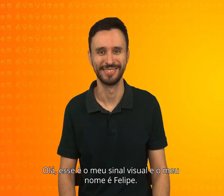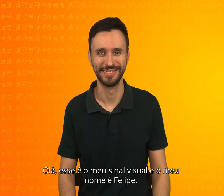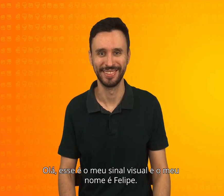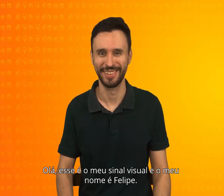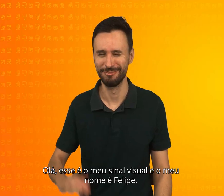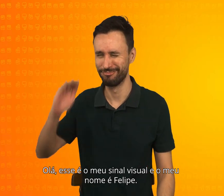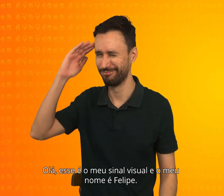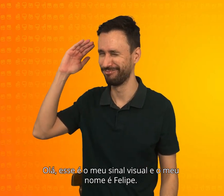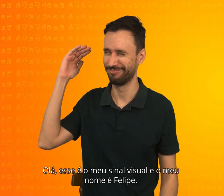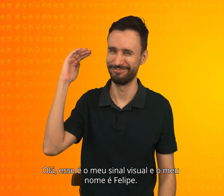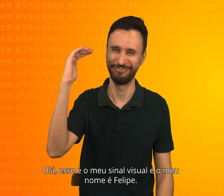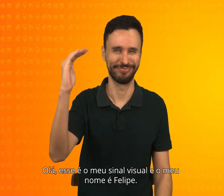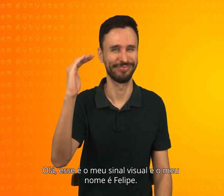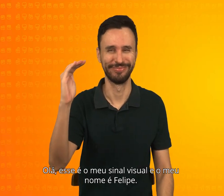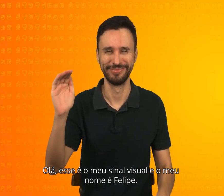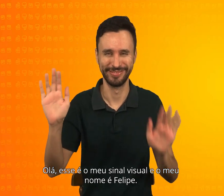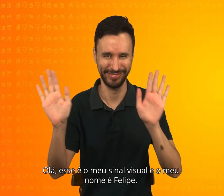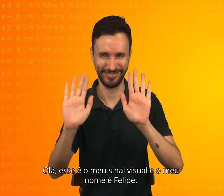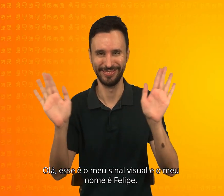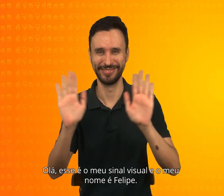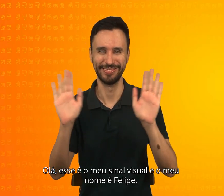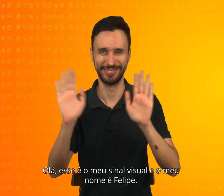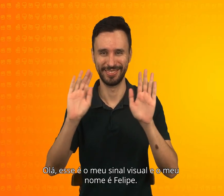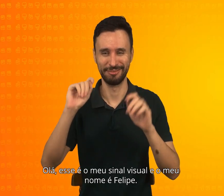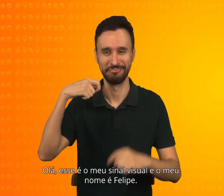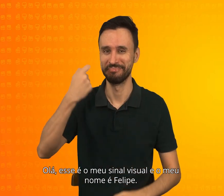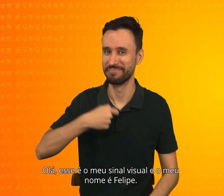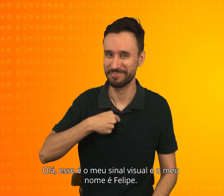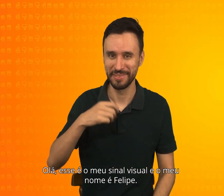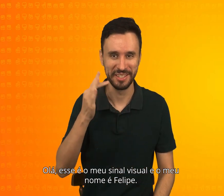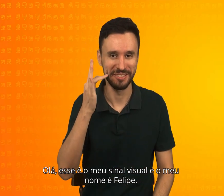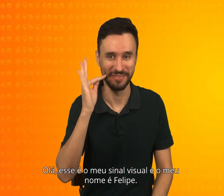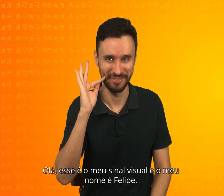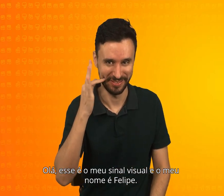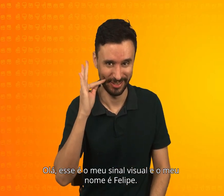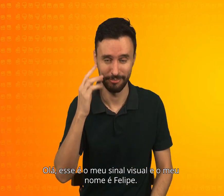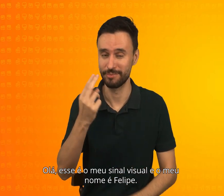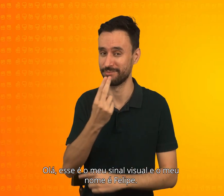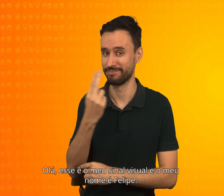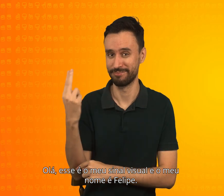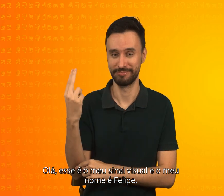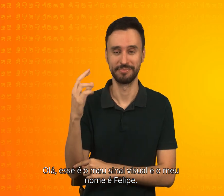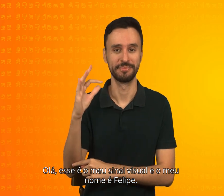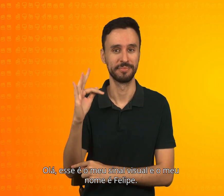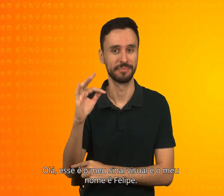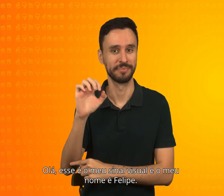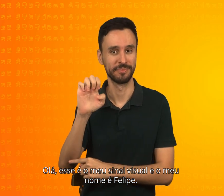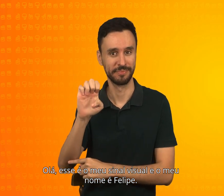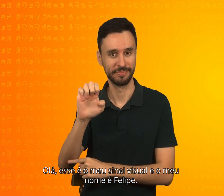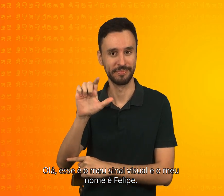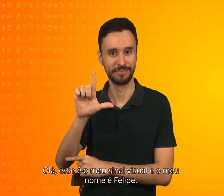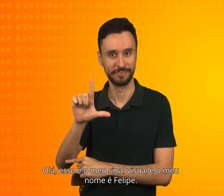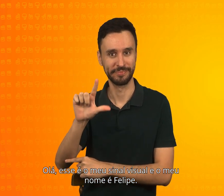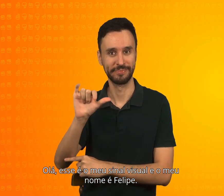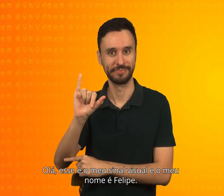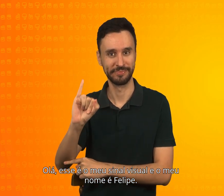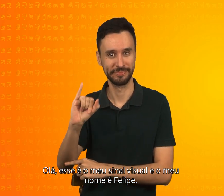Olá! Este é o meu sinal visual e o meu nome é Felipe.